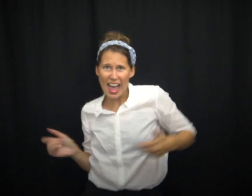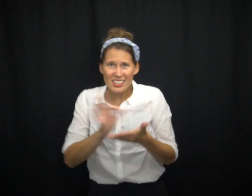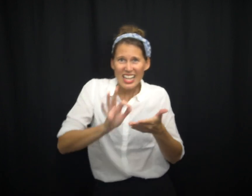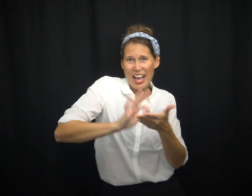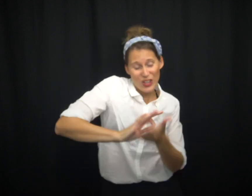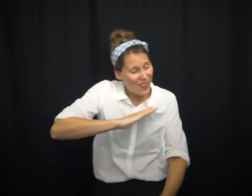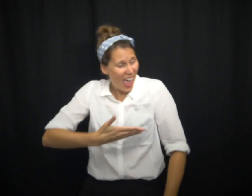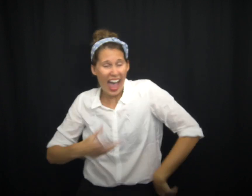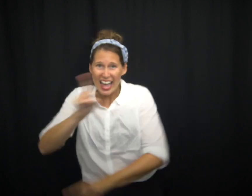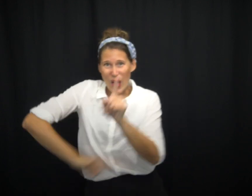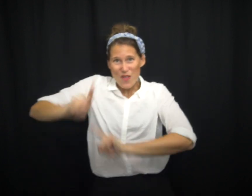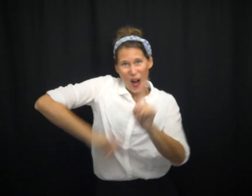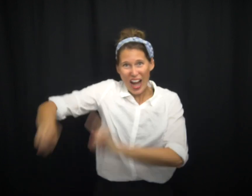Iedereen schrijft zijn eigen